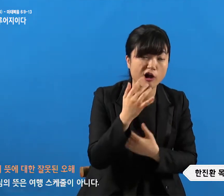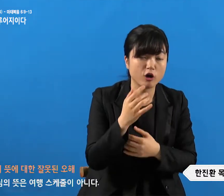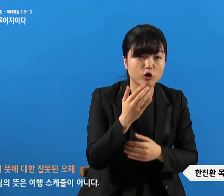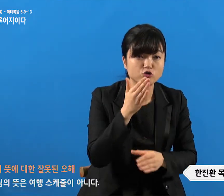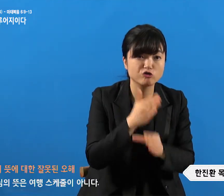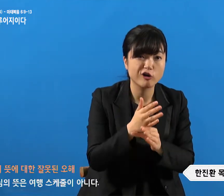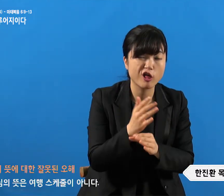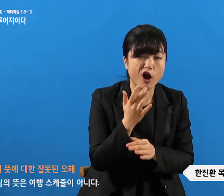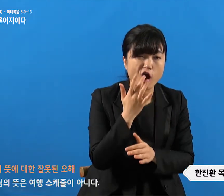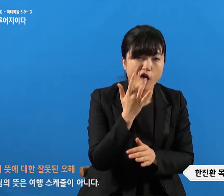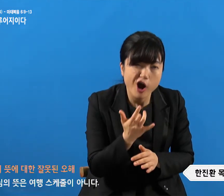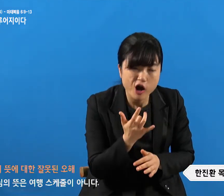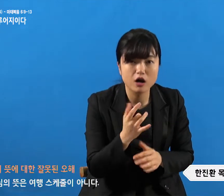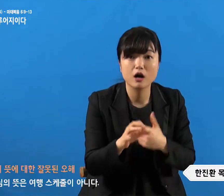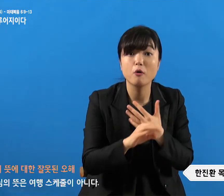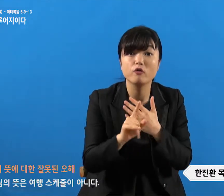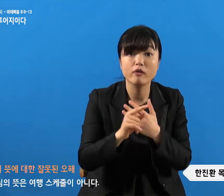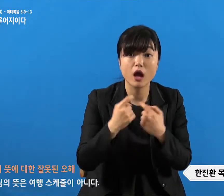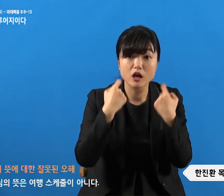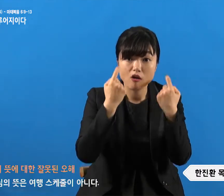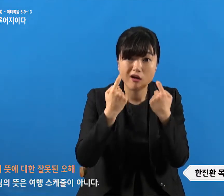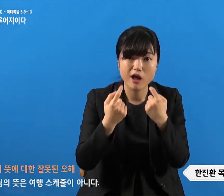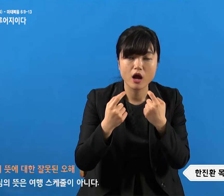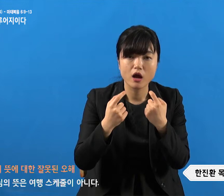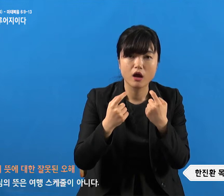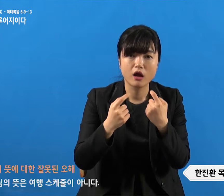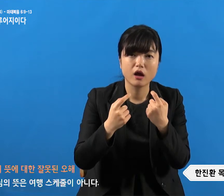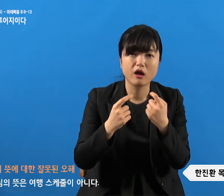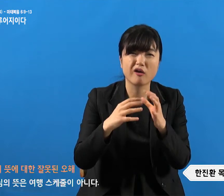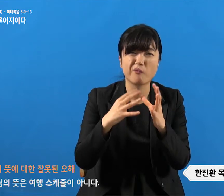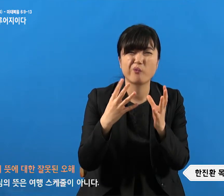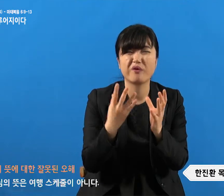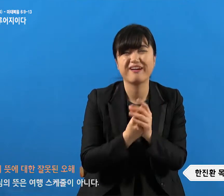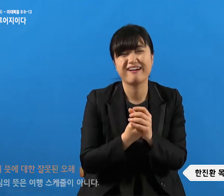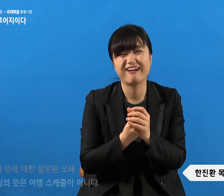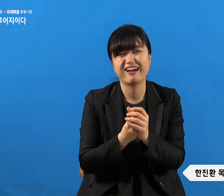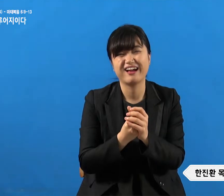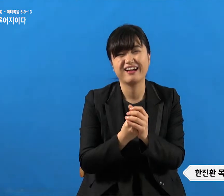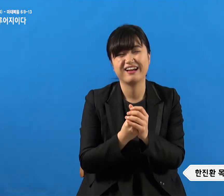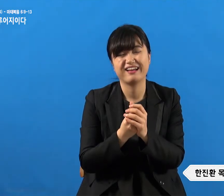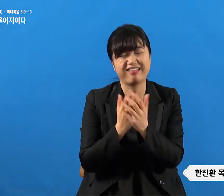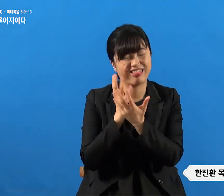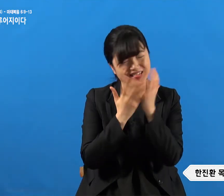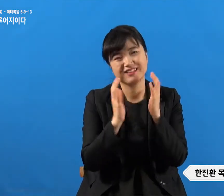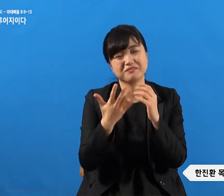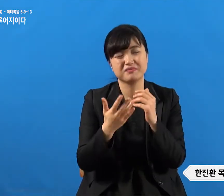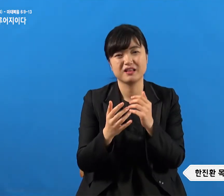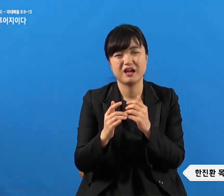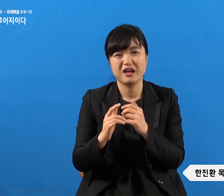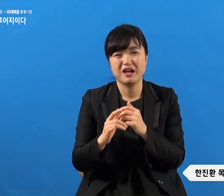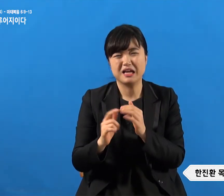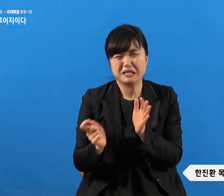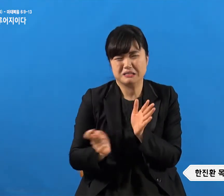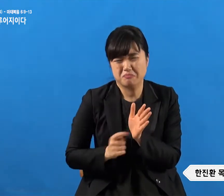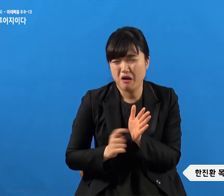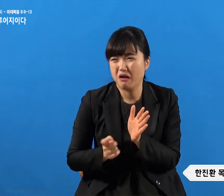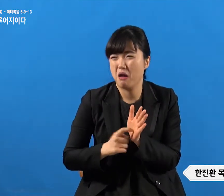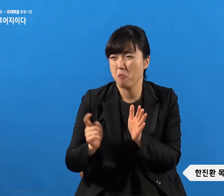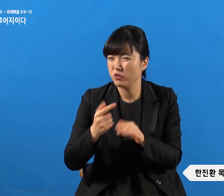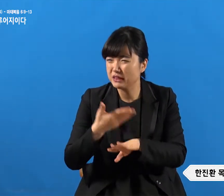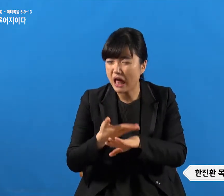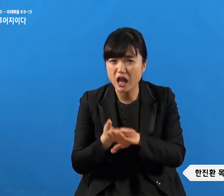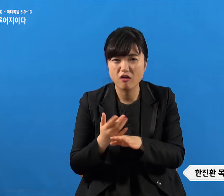하나라도 놓쳐버리면 그러면 여행은 엉망이 됩니다. 물론 여행사에 연락하면 급하게